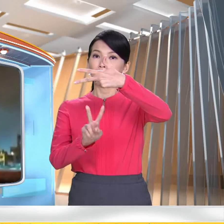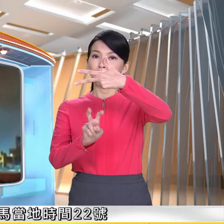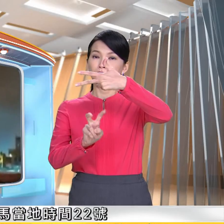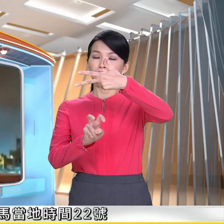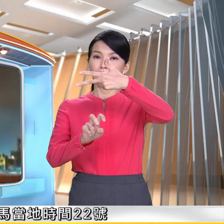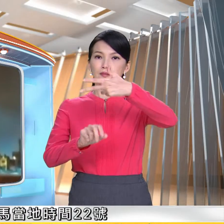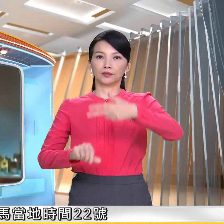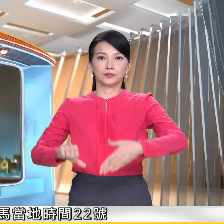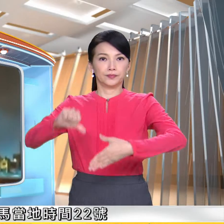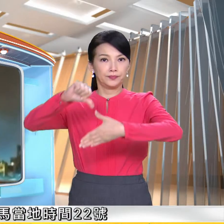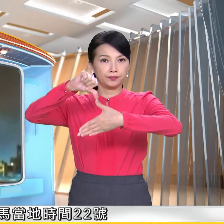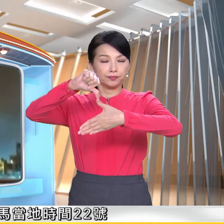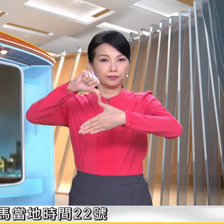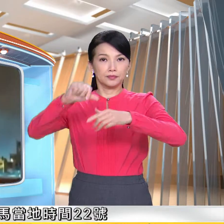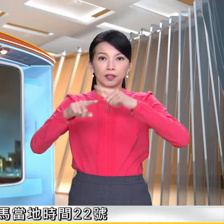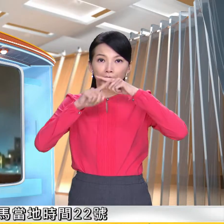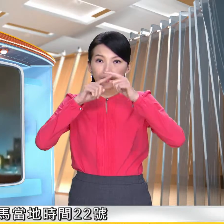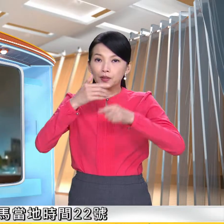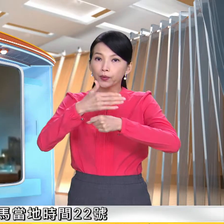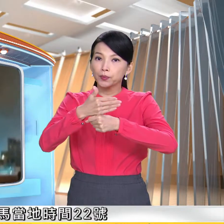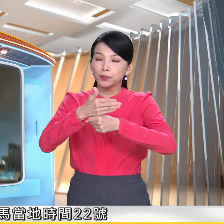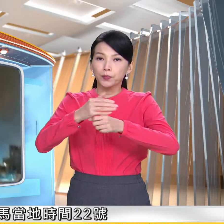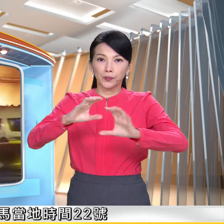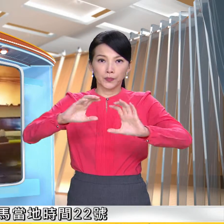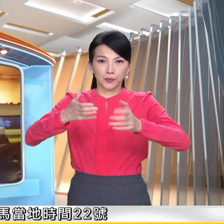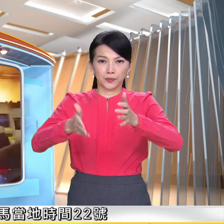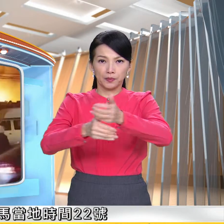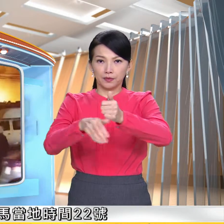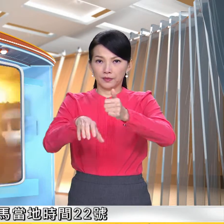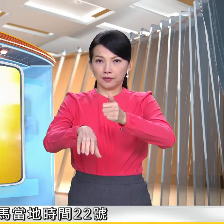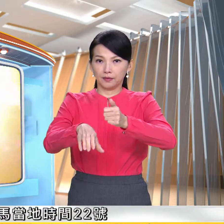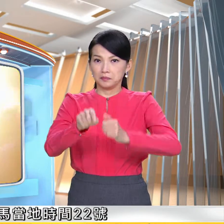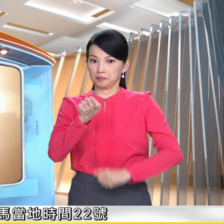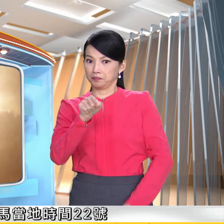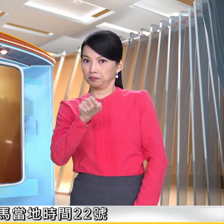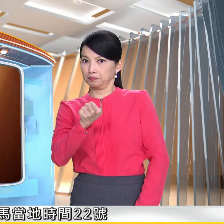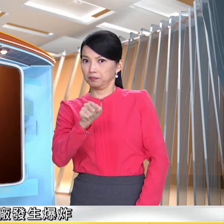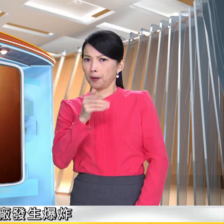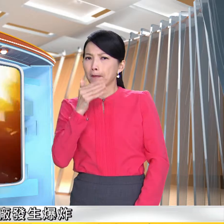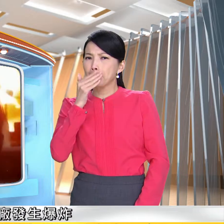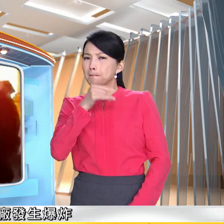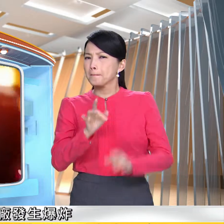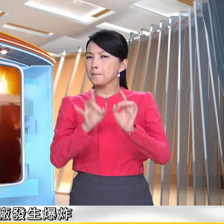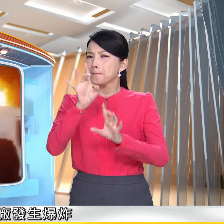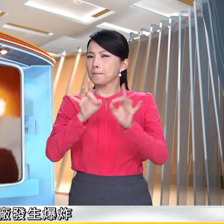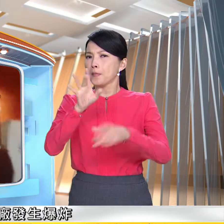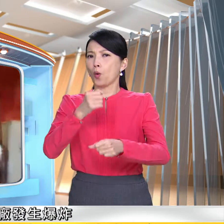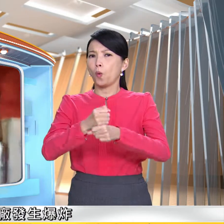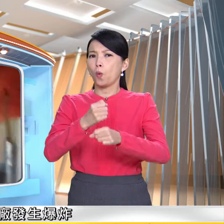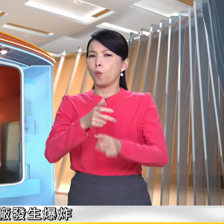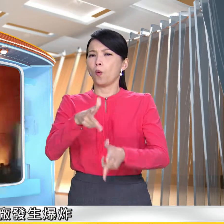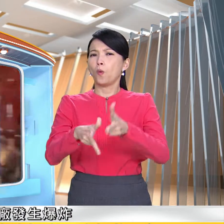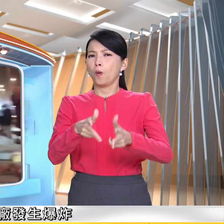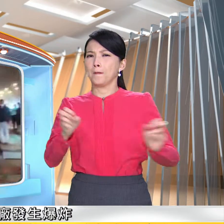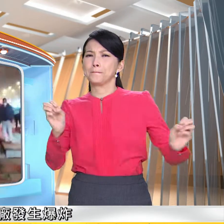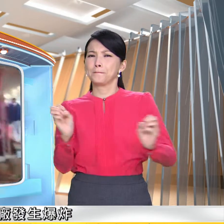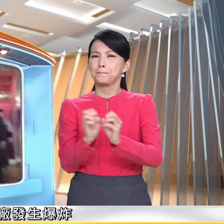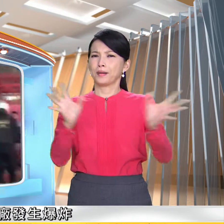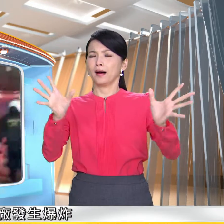南美秘鲁首都利马，当地时间22日，一座非法烟火工厂发生